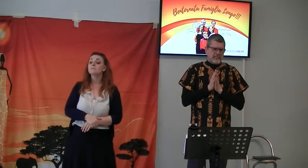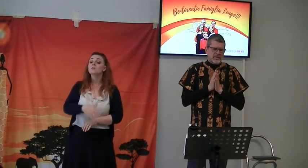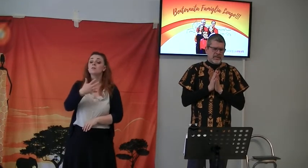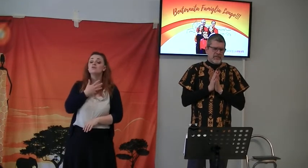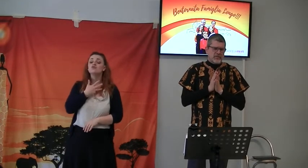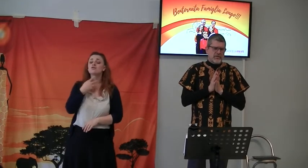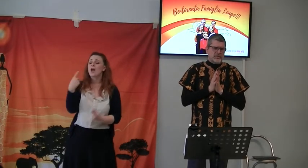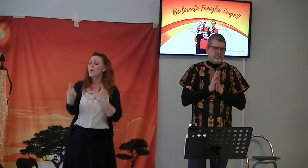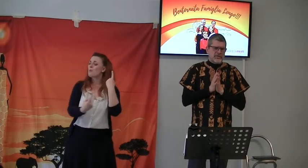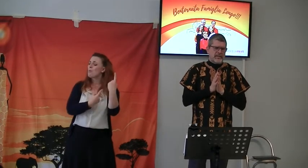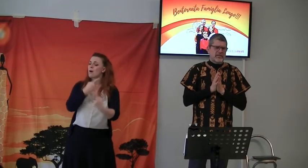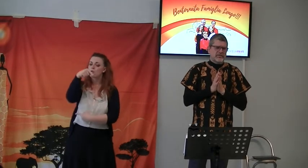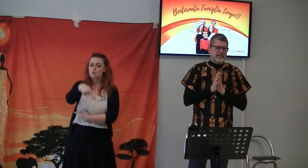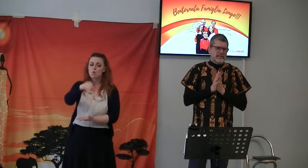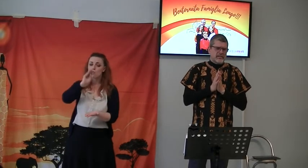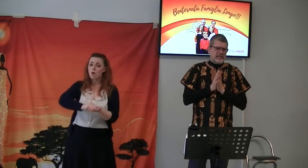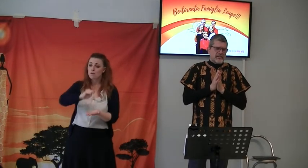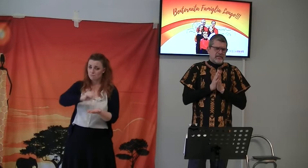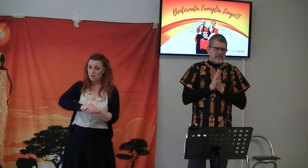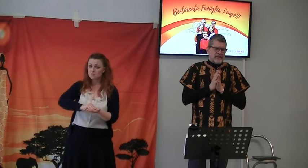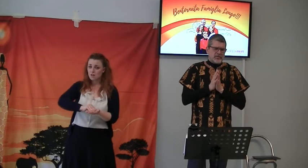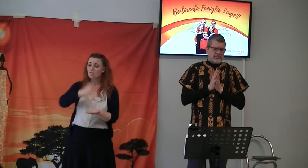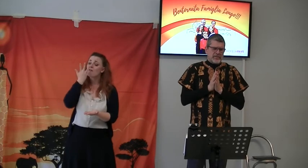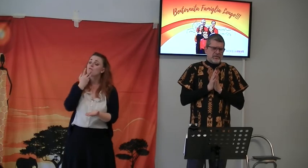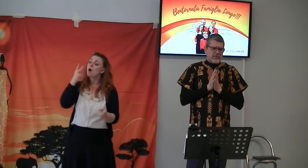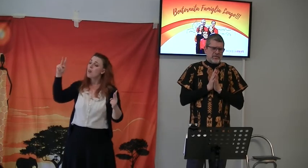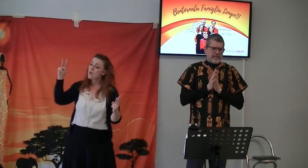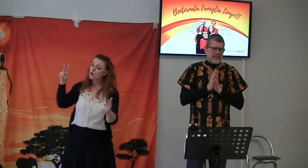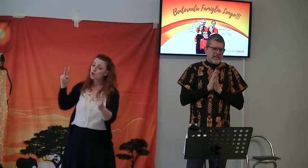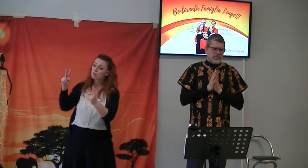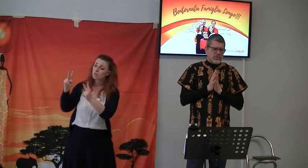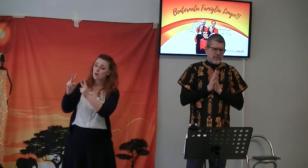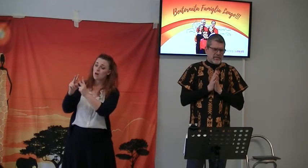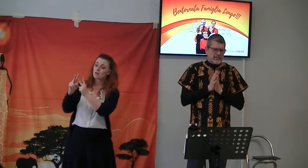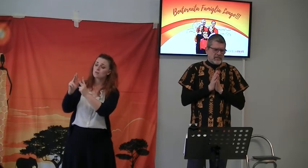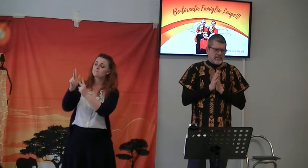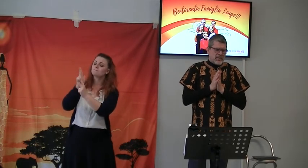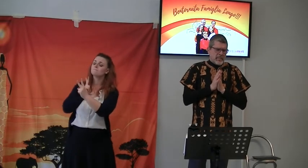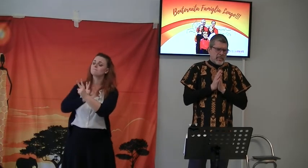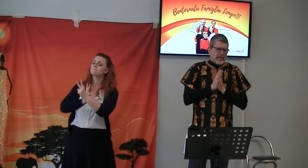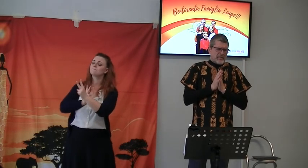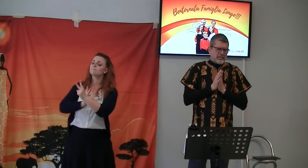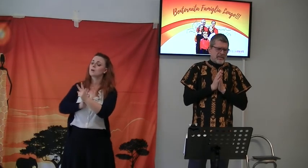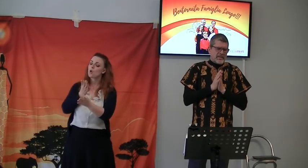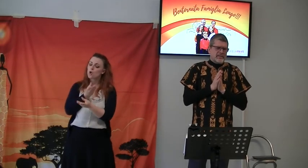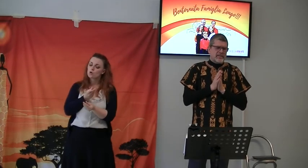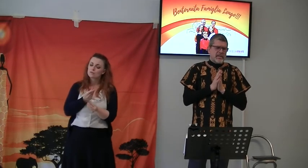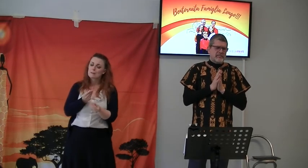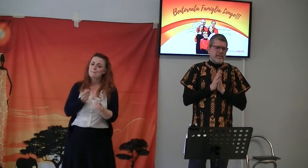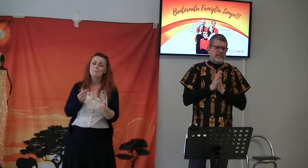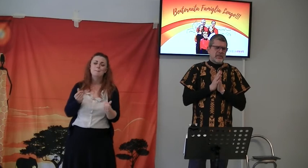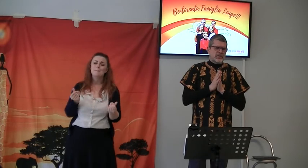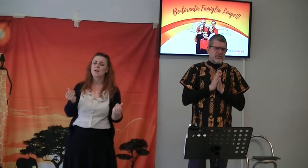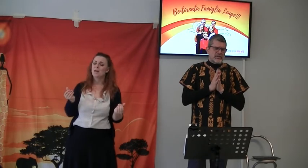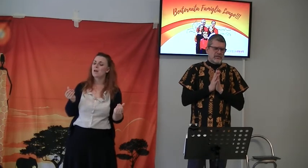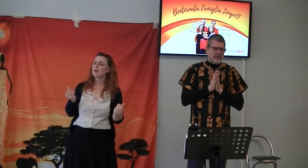Signore, che possa avere un incontro personale con Te, che il Tuo Spirito possa parlare al suo cuore e possa arrendersi ai